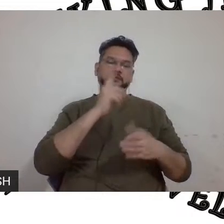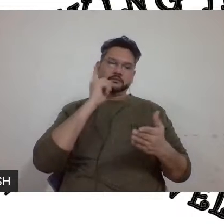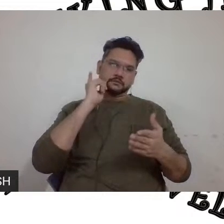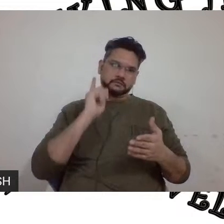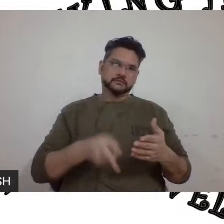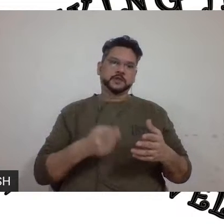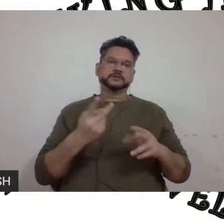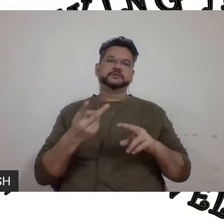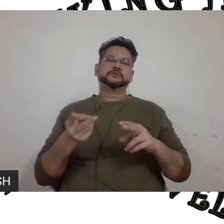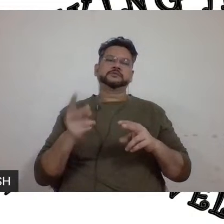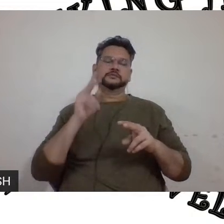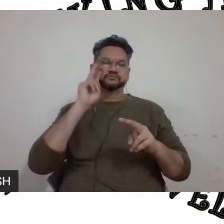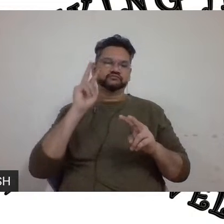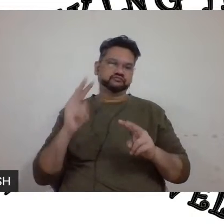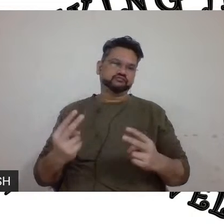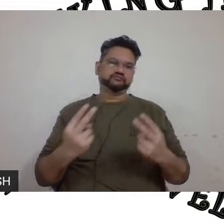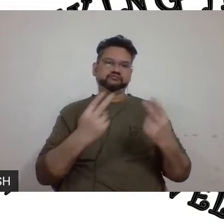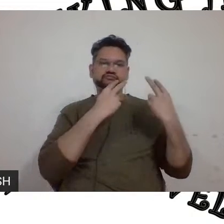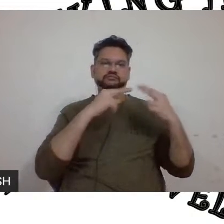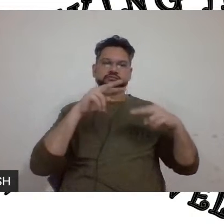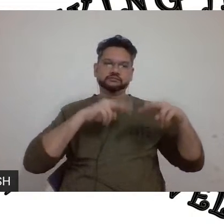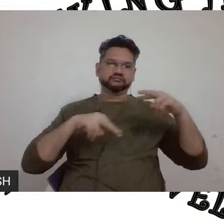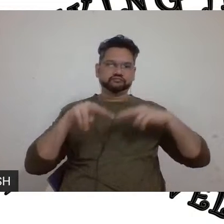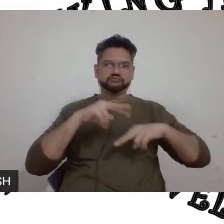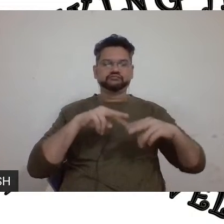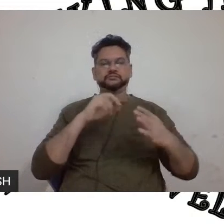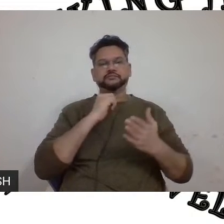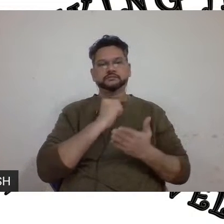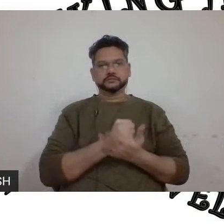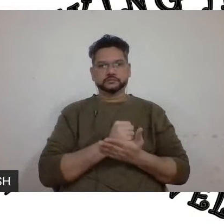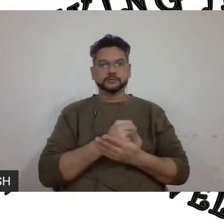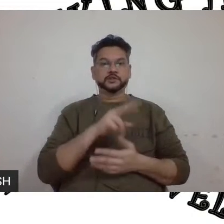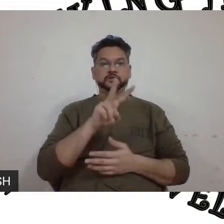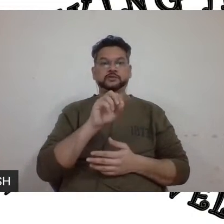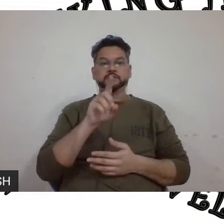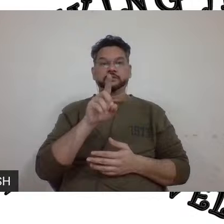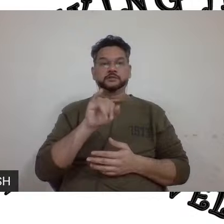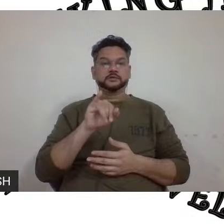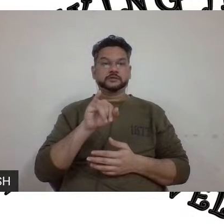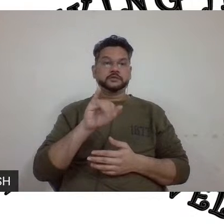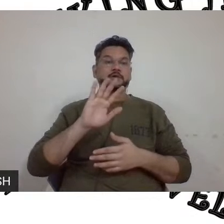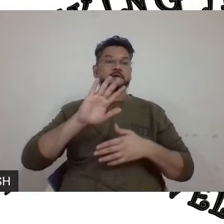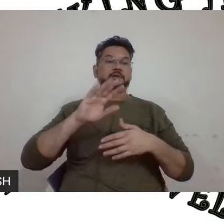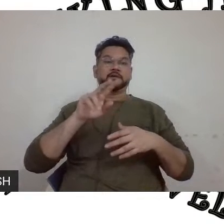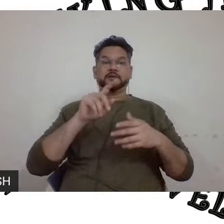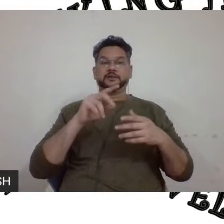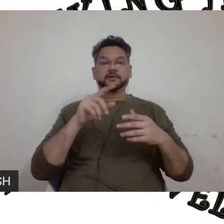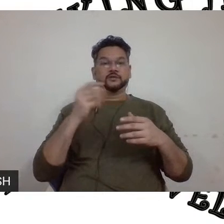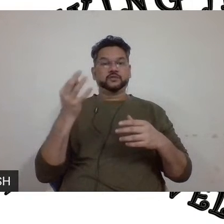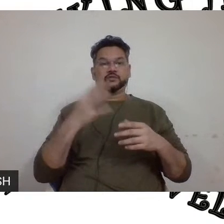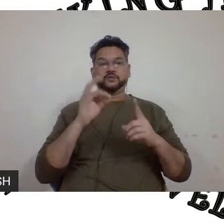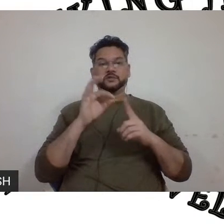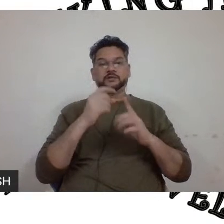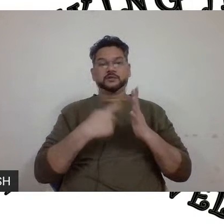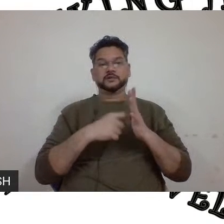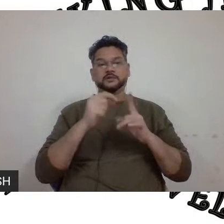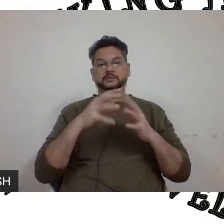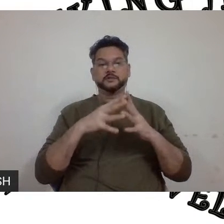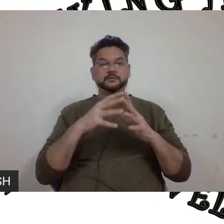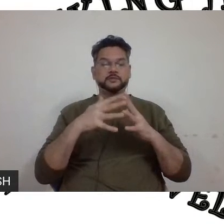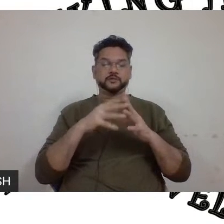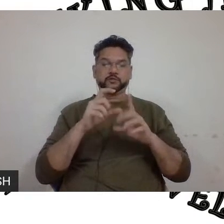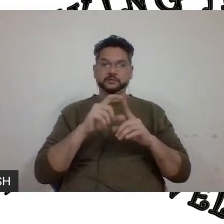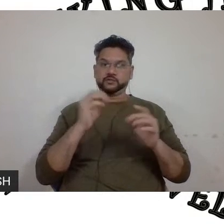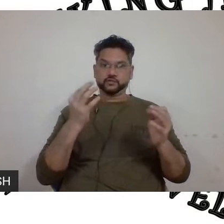2016 के एक्ट आने के बाद अब एमडी एक कैटेगरी रिजर्वेशन में बढ़ी है, जिसमें एमडी लोगों के